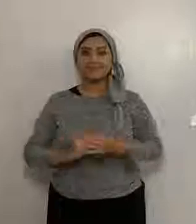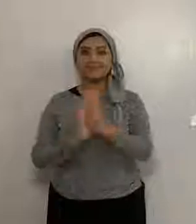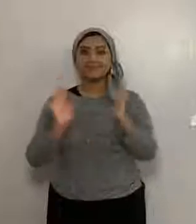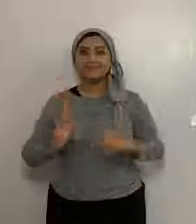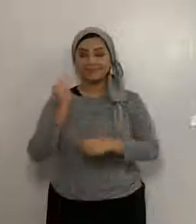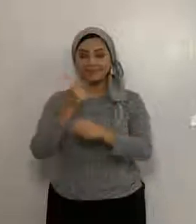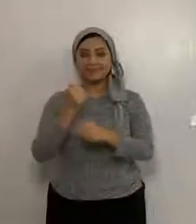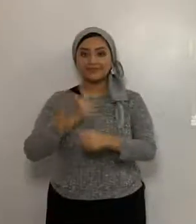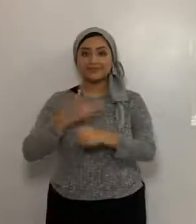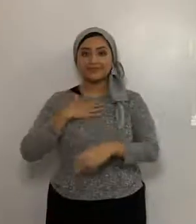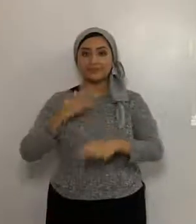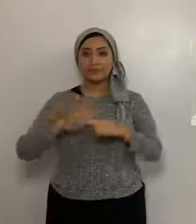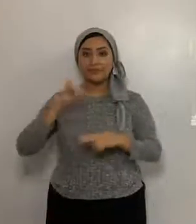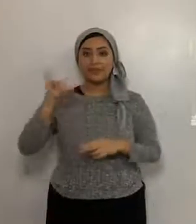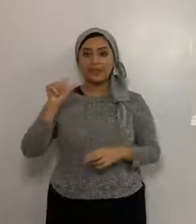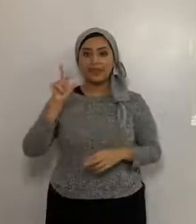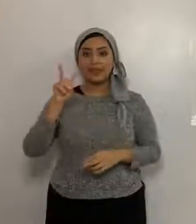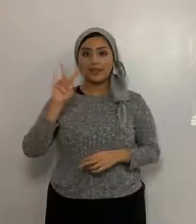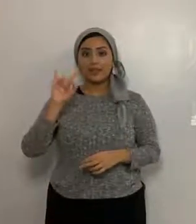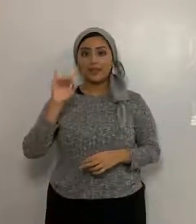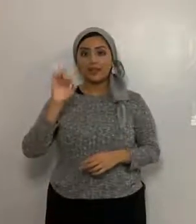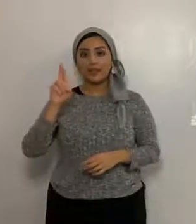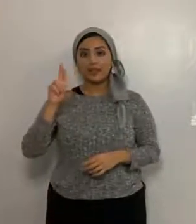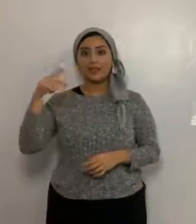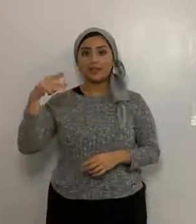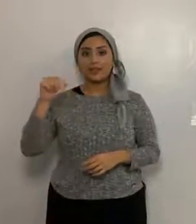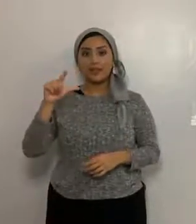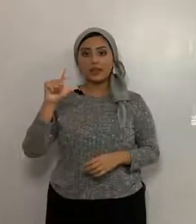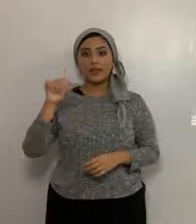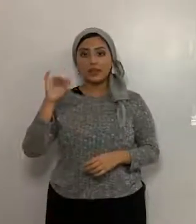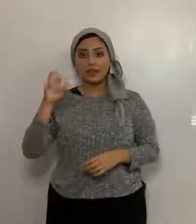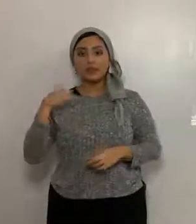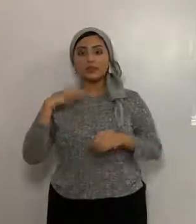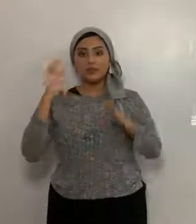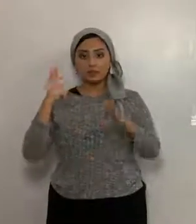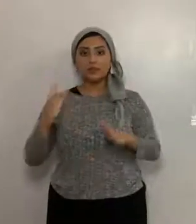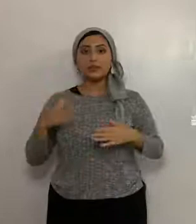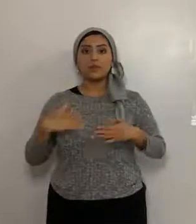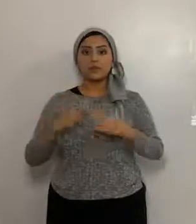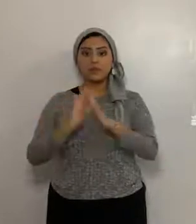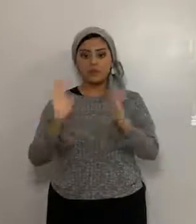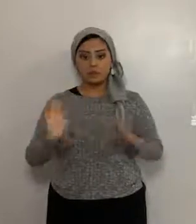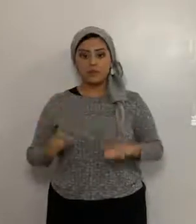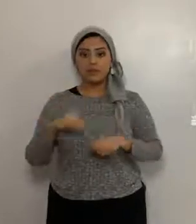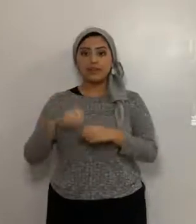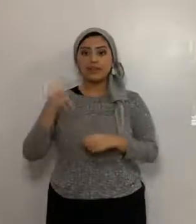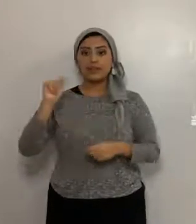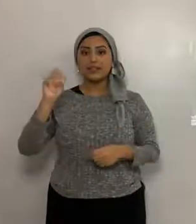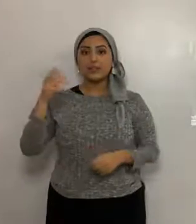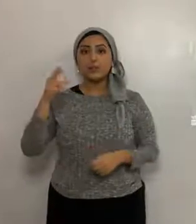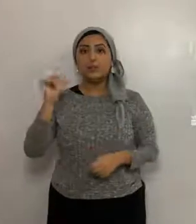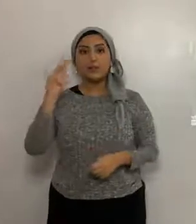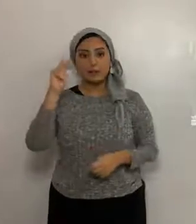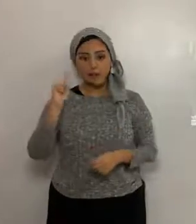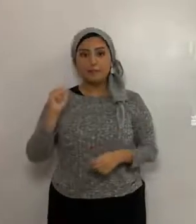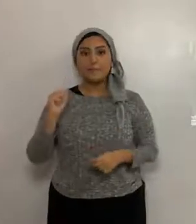Soy su servidor, el doctor Javier Palacios Elorio Roe, pastor de la Keilah Congregación Gozo y Paz en Tehuacán, Puebla, México. Recta